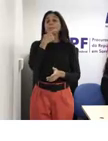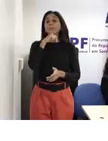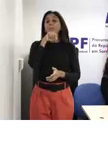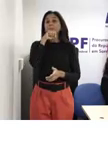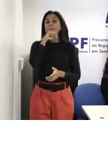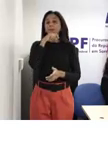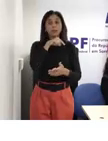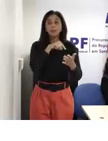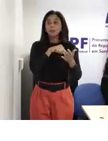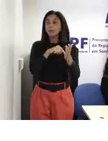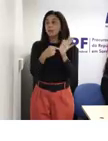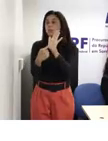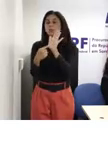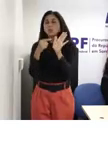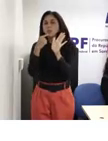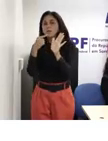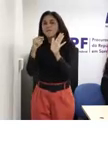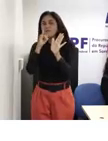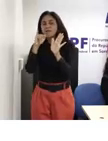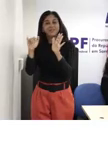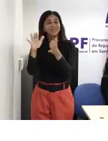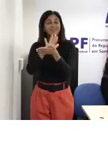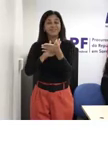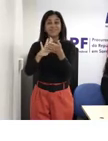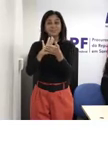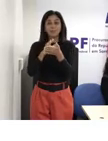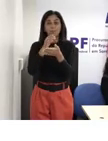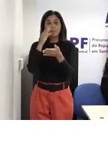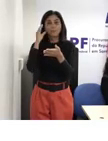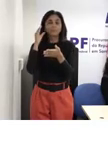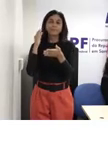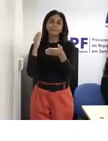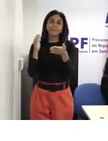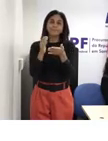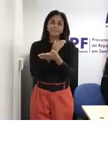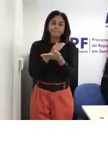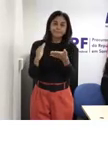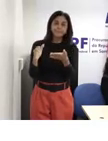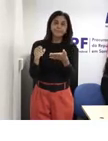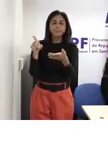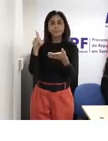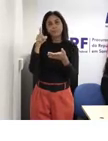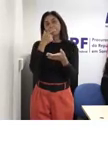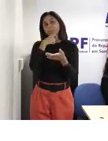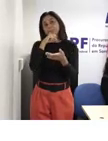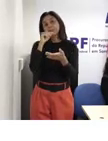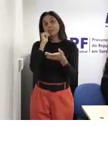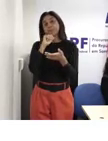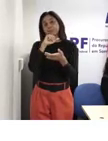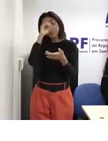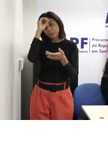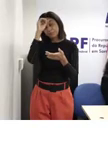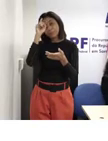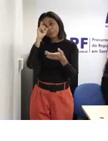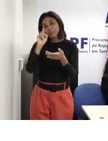irmão para ninguém eh dos que contaram a maioria não contou pros pais a maioria contou para